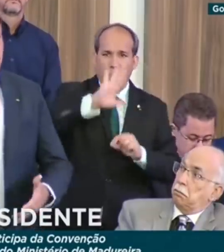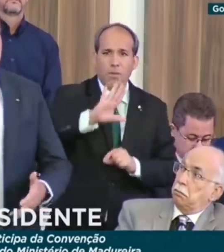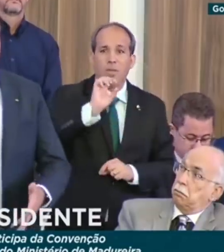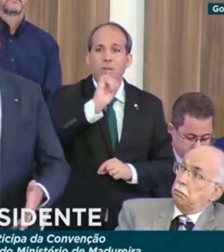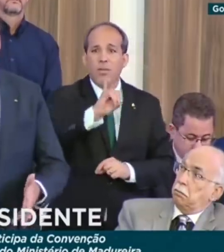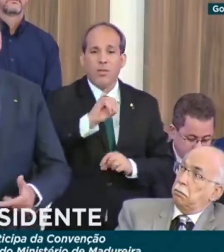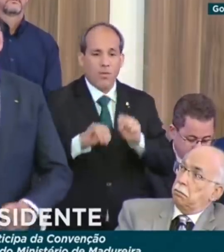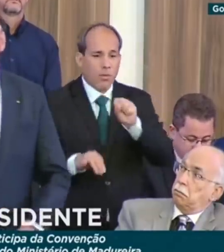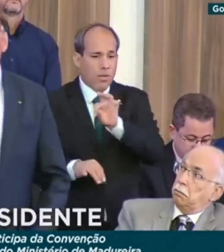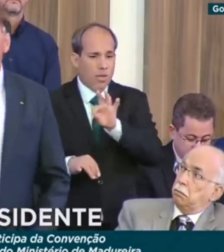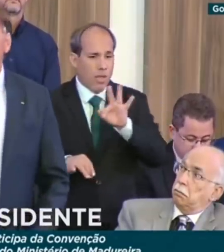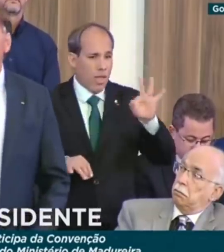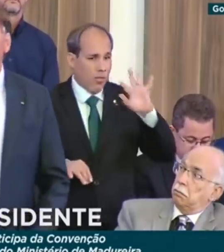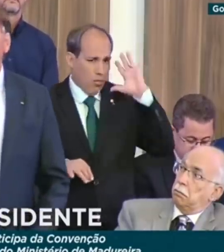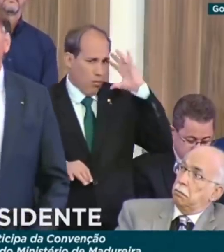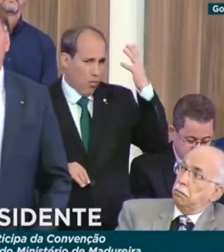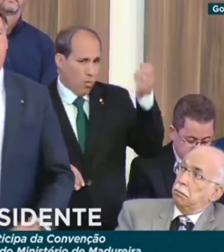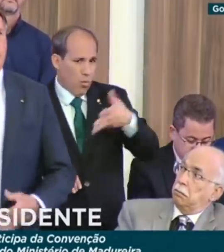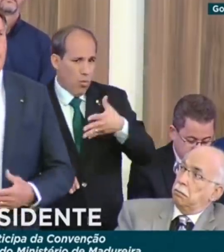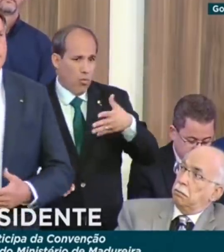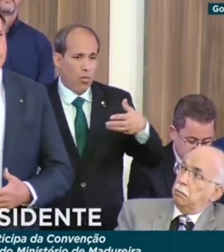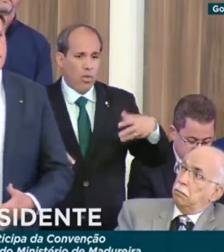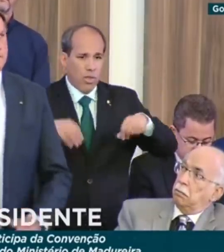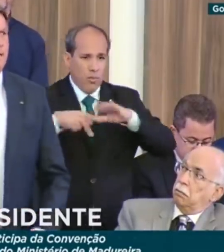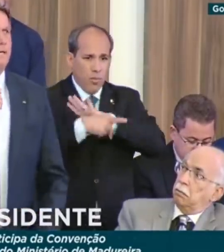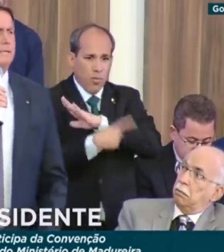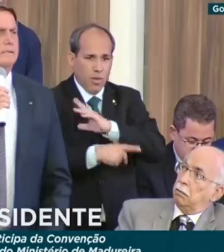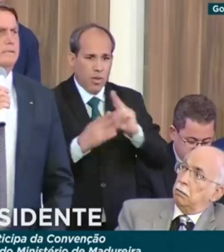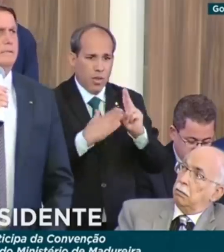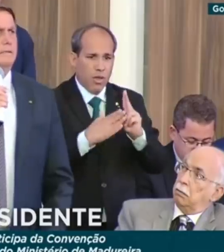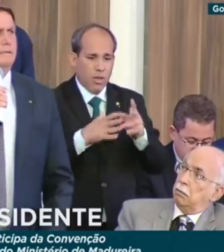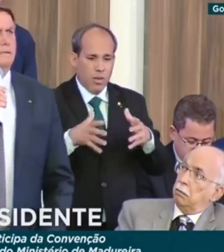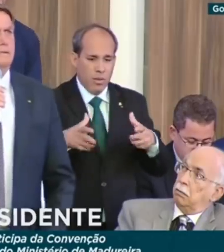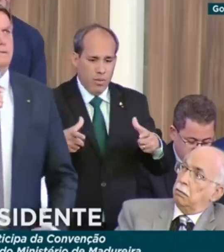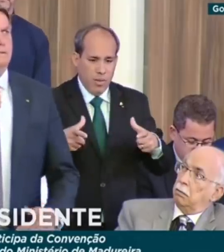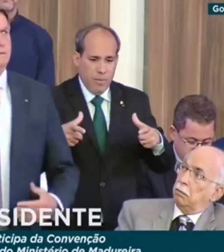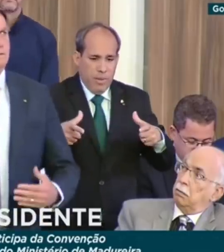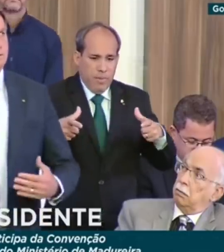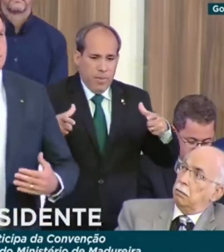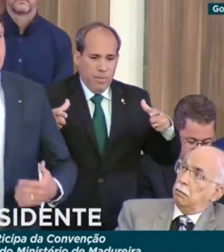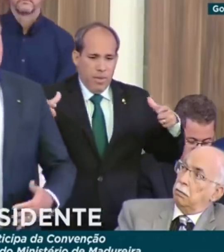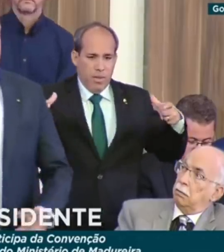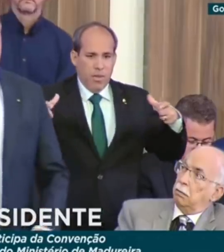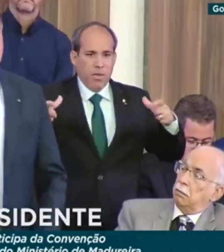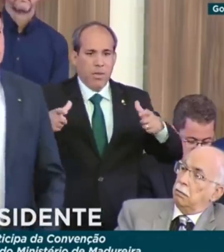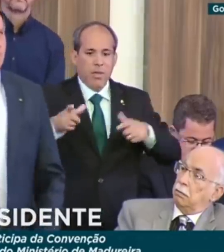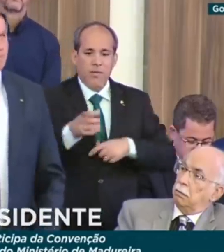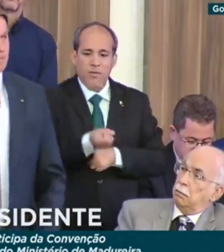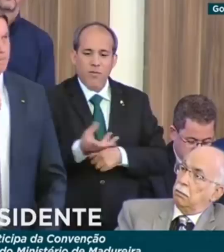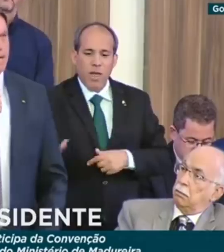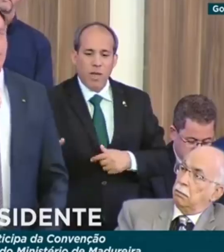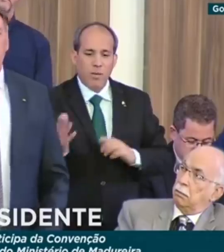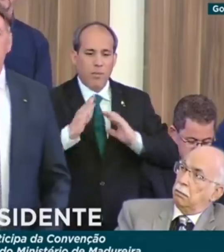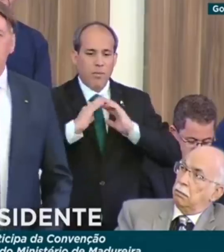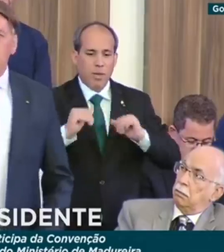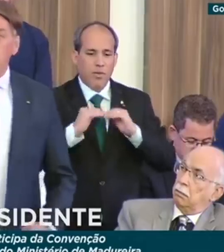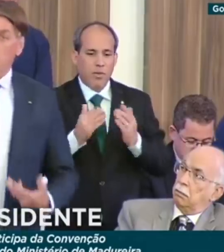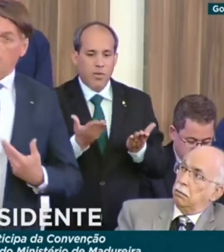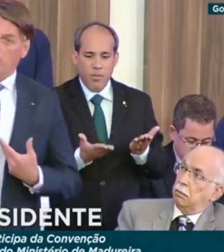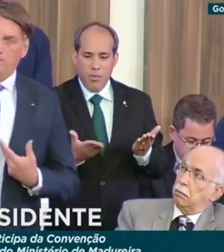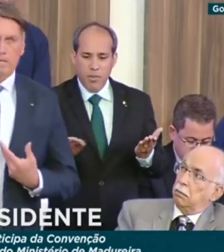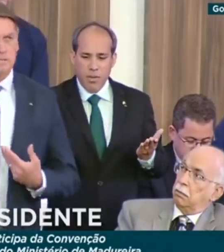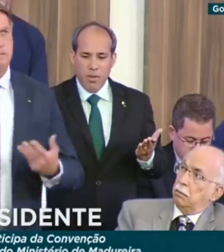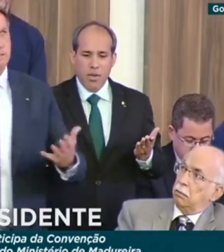pelo novo marco temporal, essas centenas de pedidos para demarcar terras